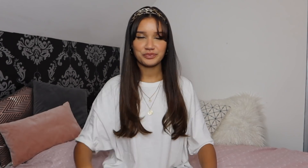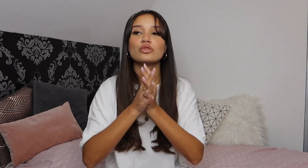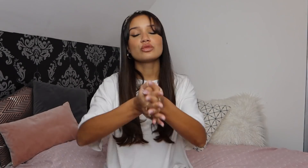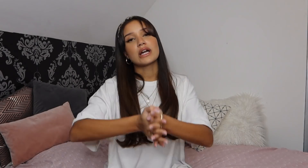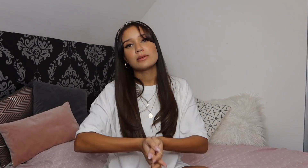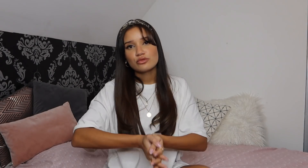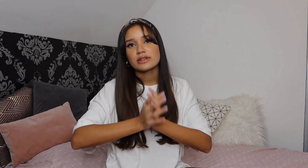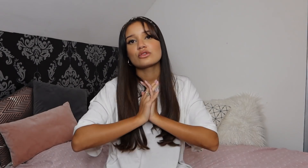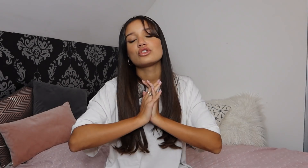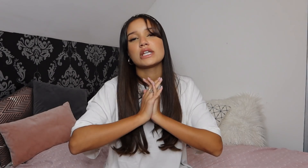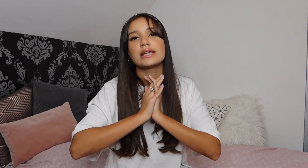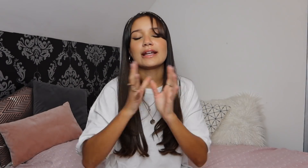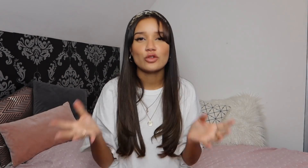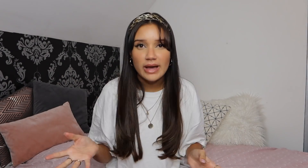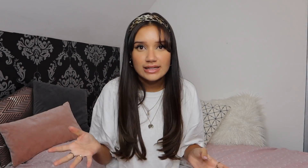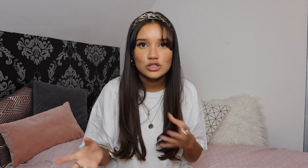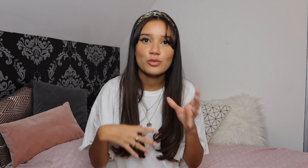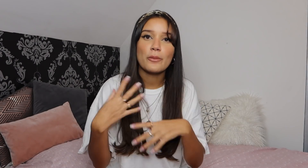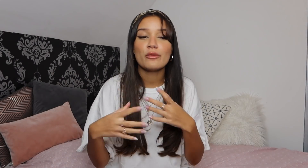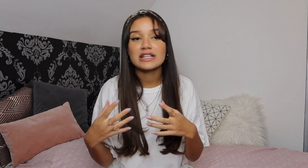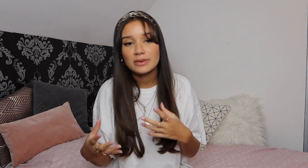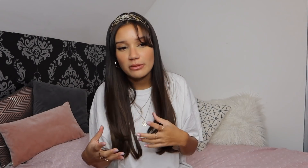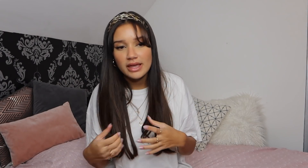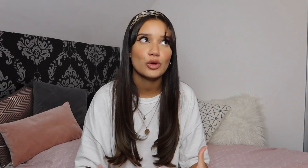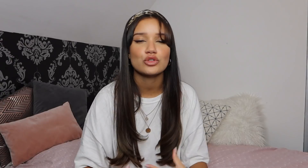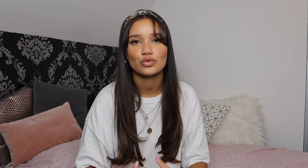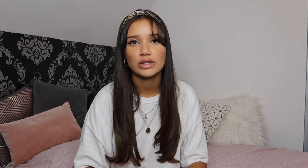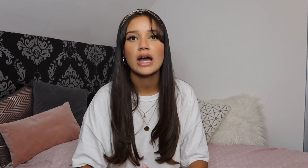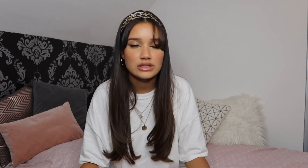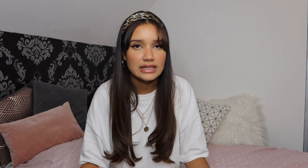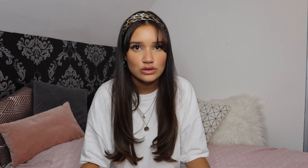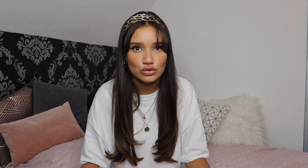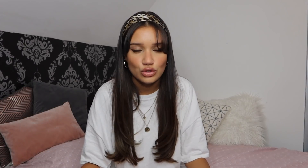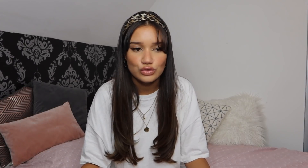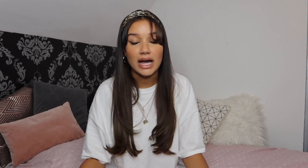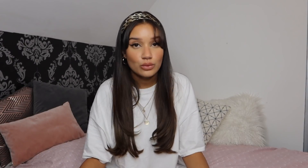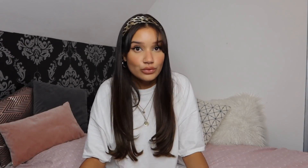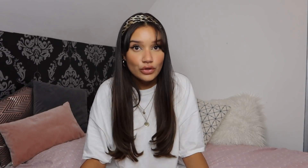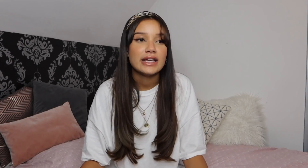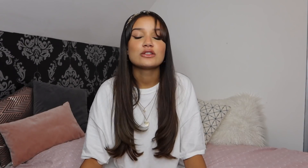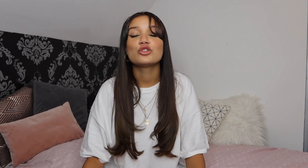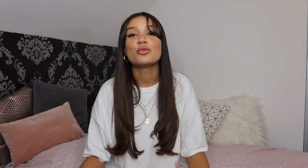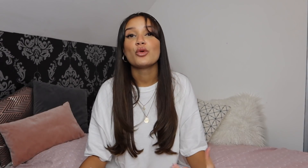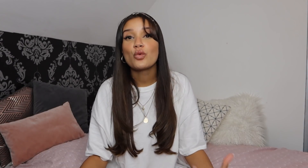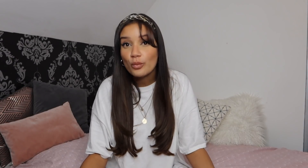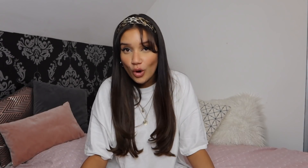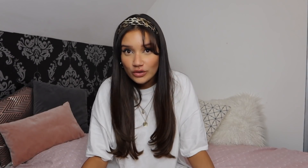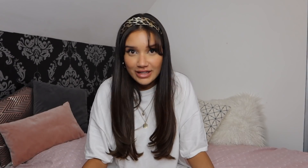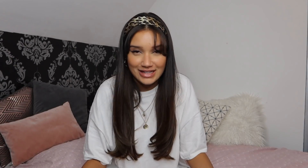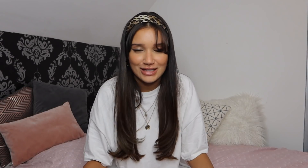Donc on a quand même vu maintenant que j'ai quelques bases, je peux un peu m'exprimer, je pense en tout cas dans un cas d'urgence. Par contre, est-ce que je peux comprendre? Ça c'est